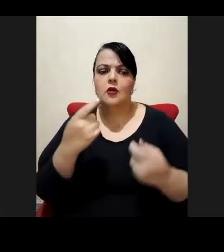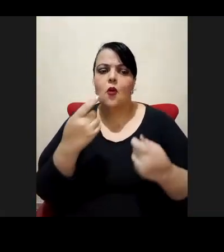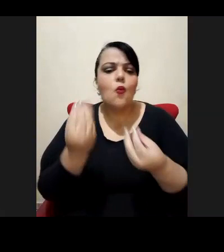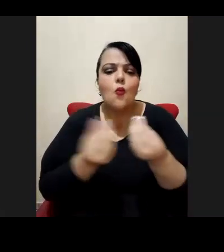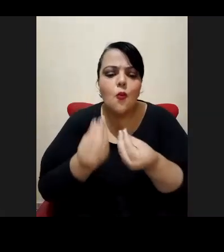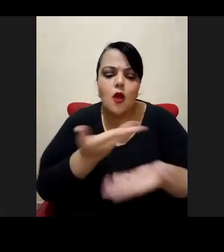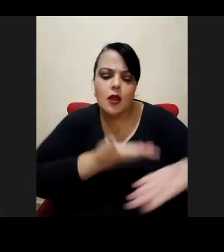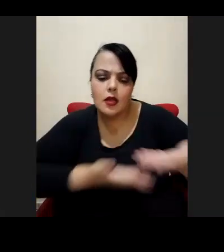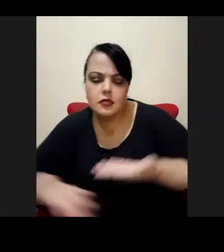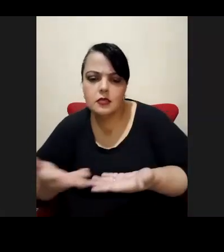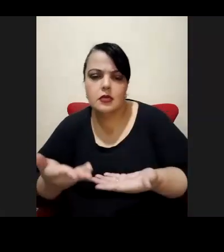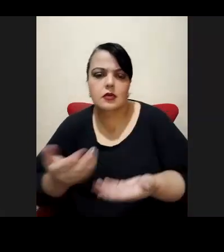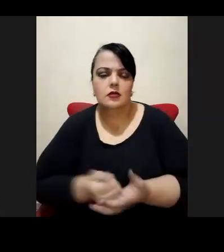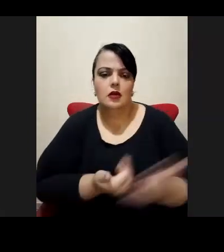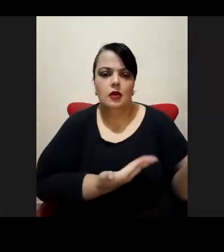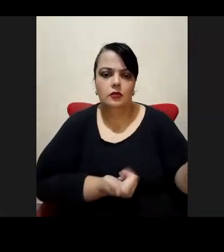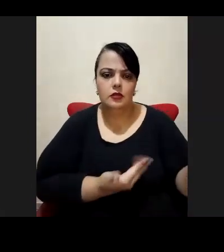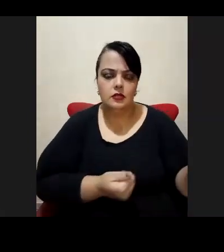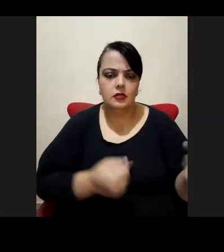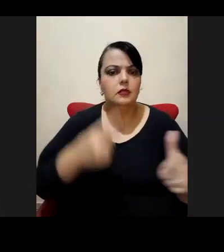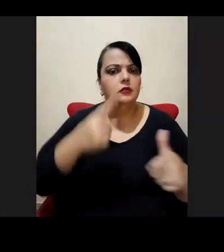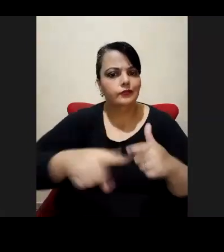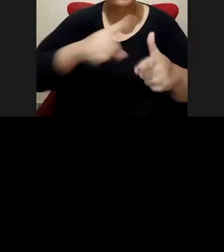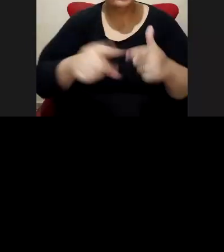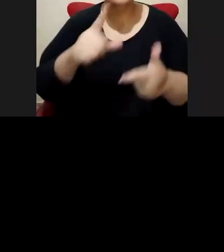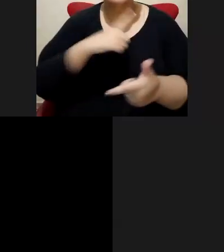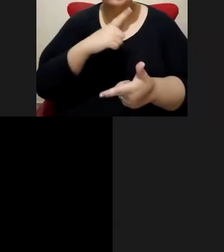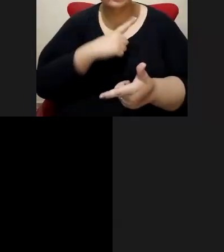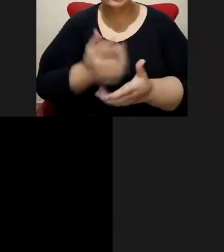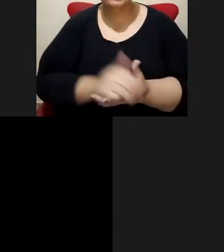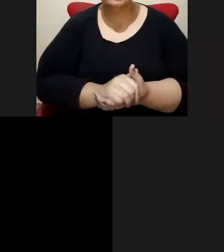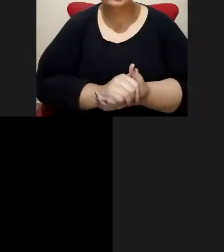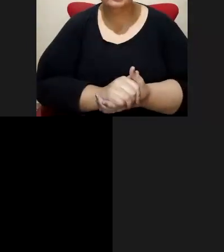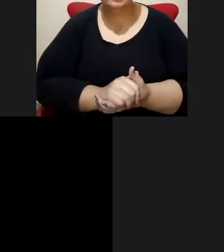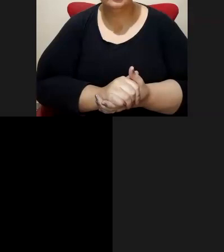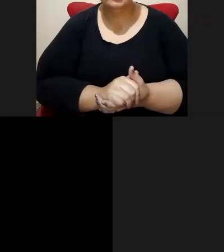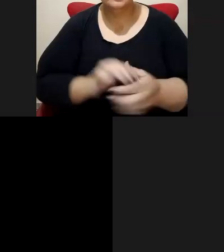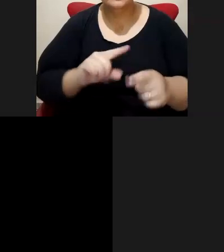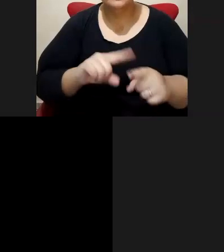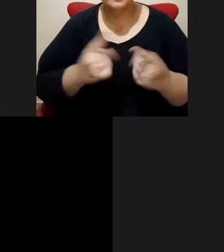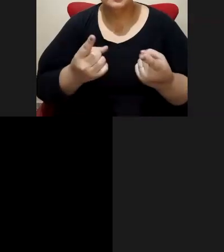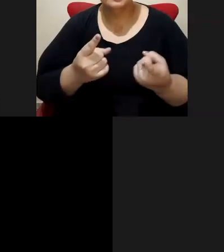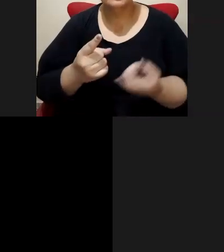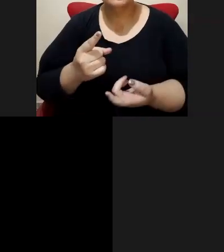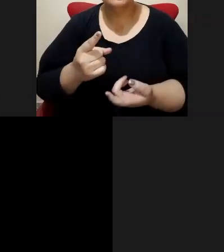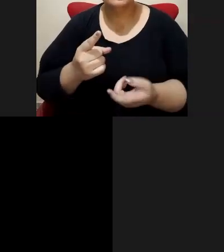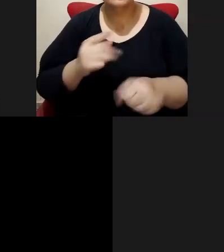adolescentes, muito menos nos conflitos que eventualmente poderão existir, muito pelo contrário, em algum momento